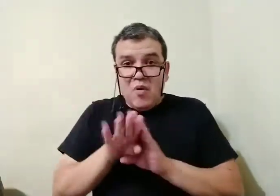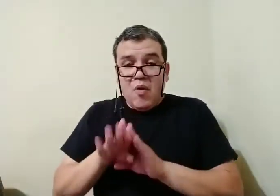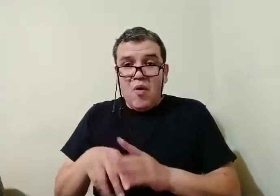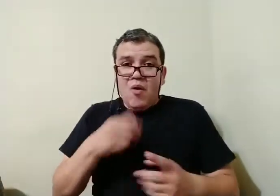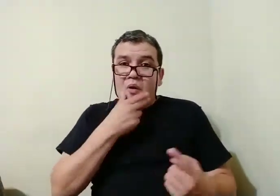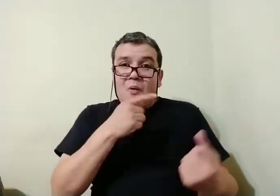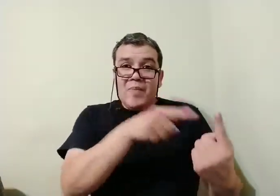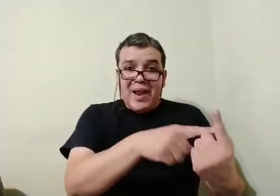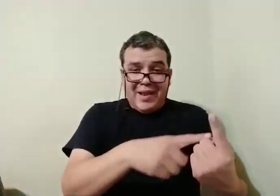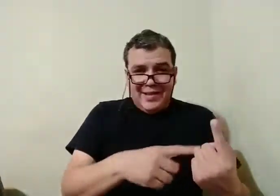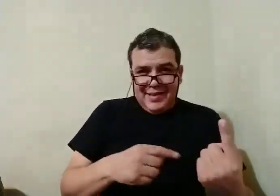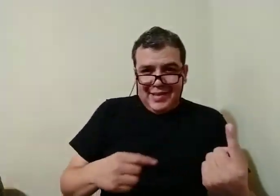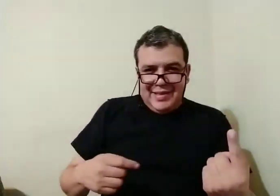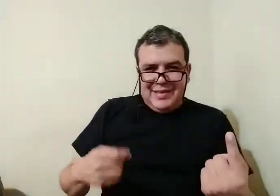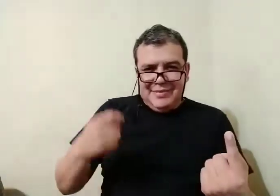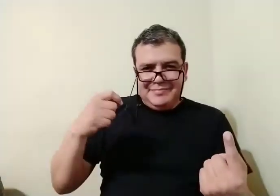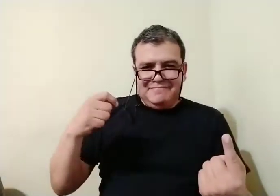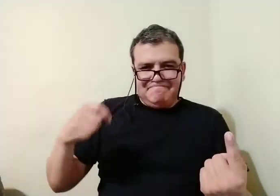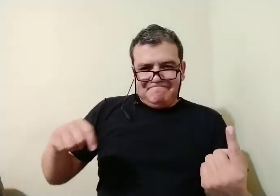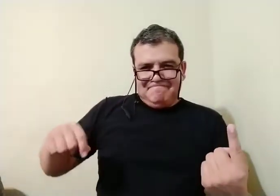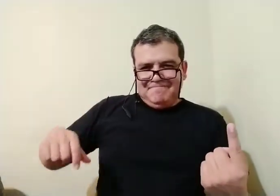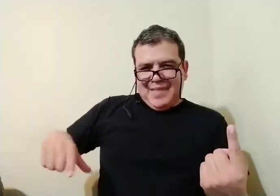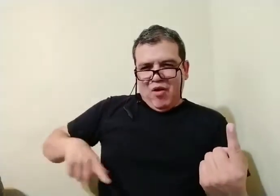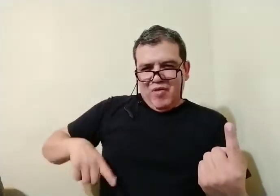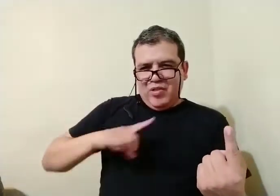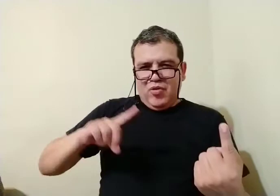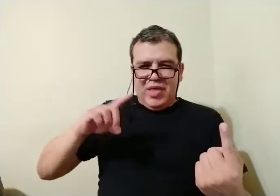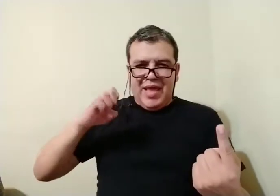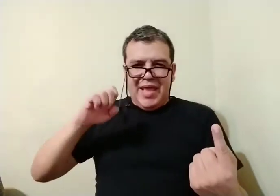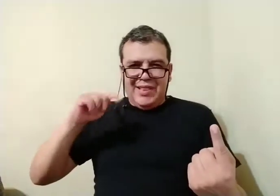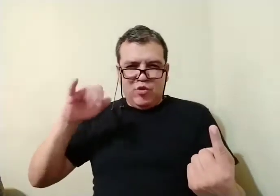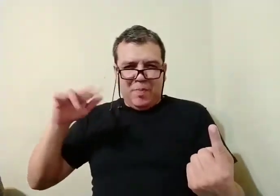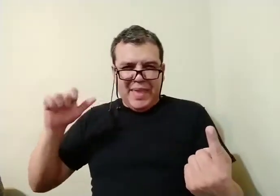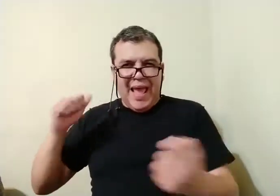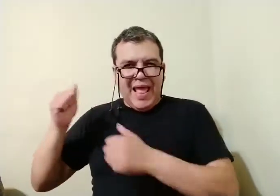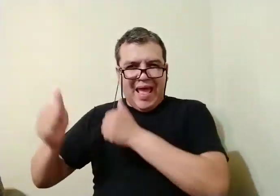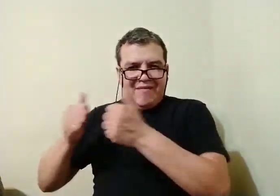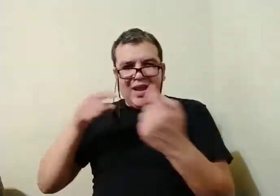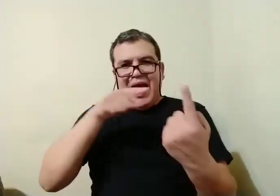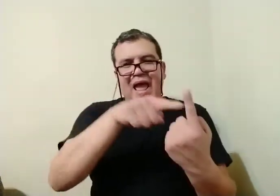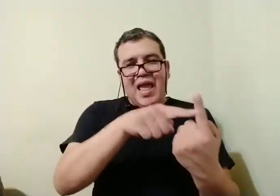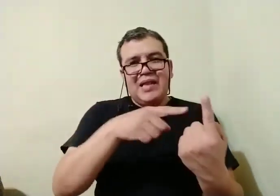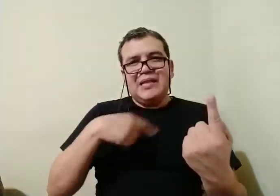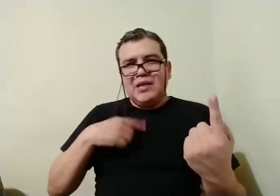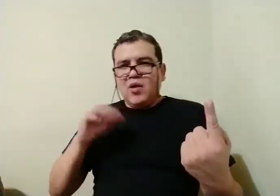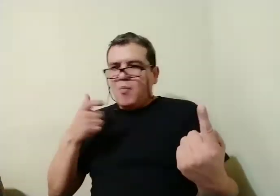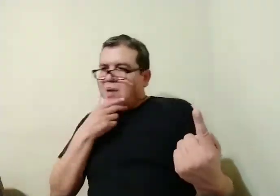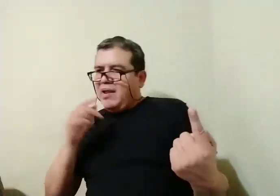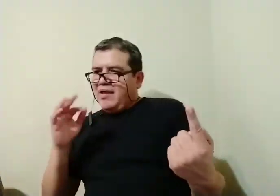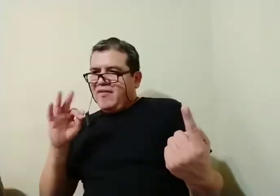Cómo Judas y Silas fueron enviados para apoyar la obra de los